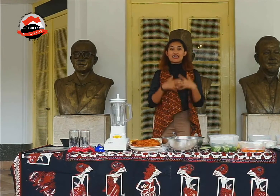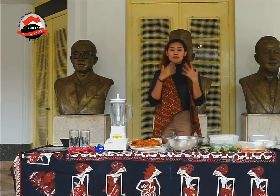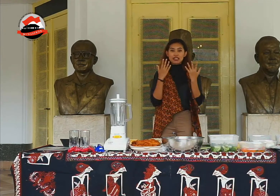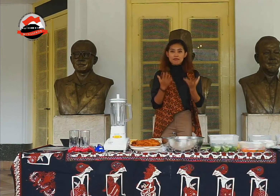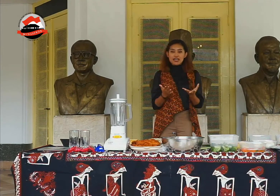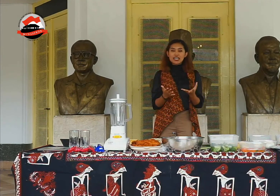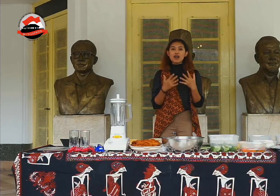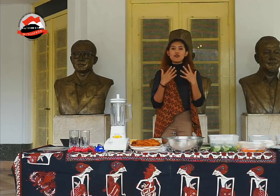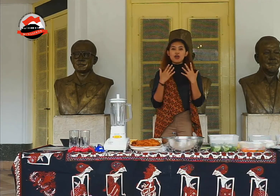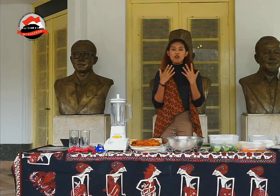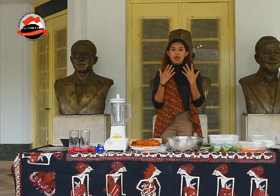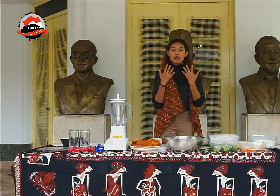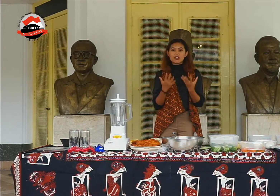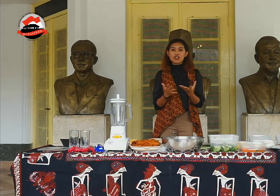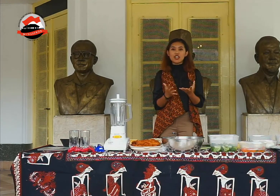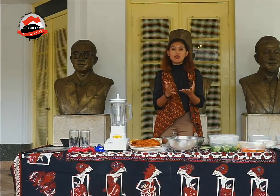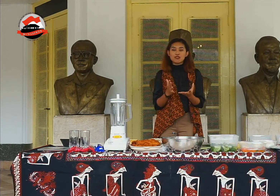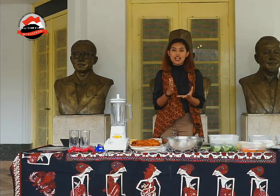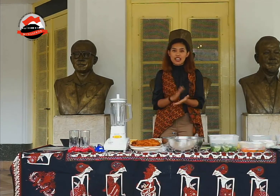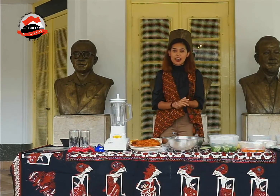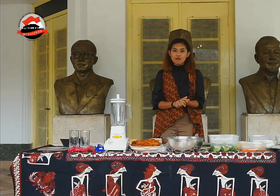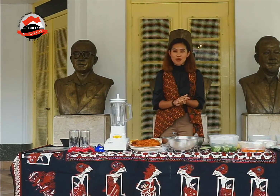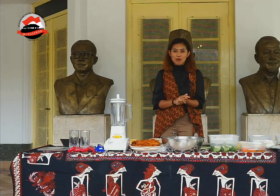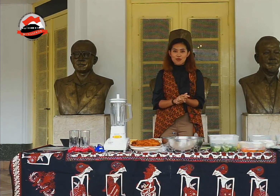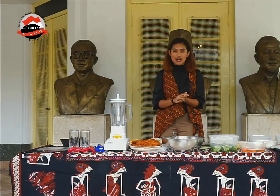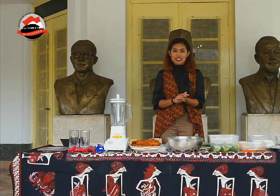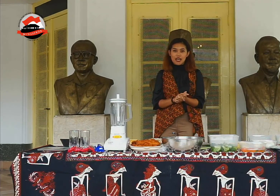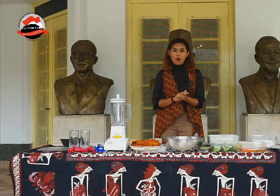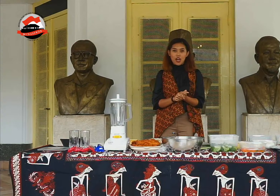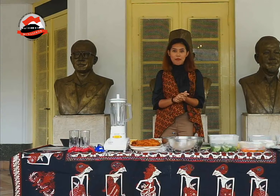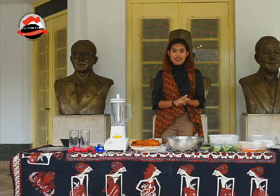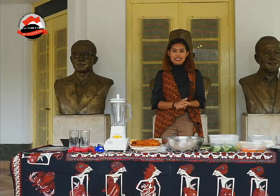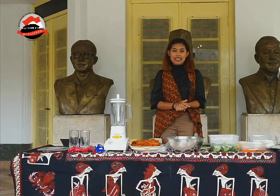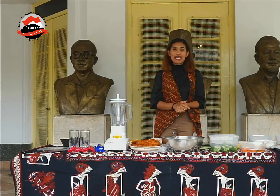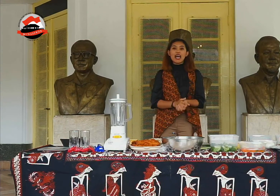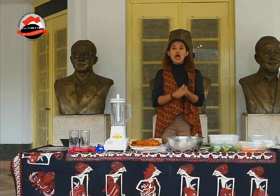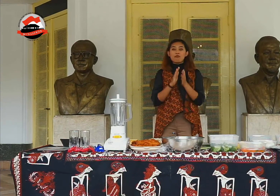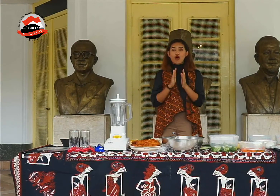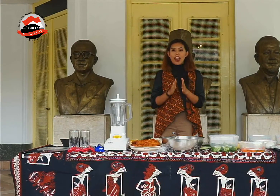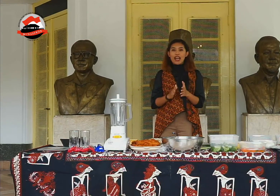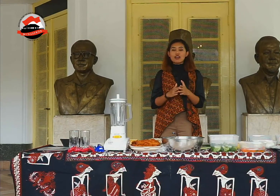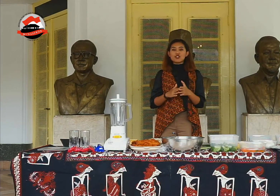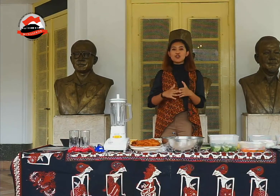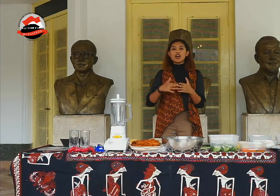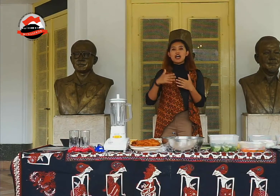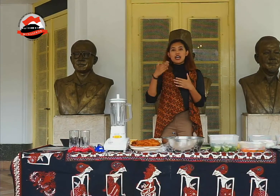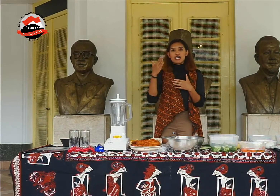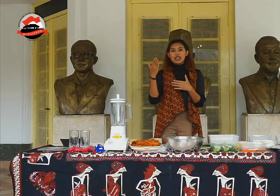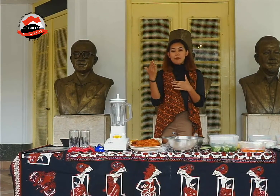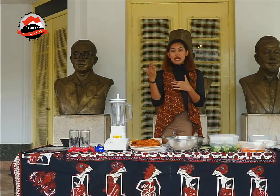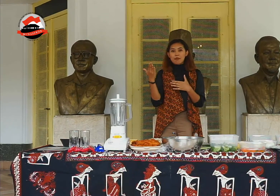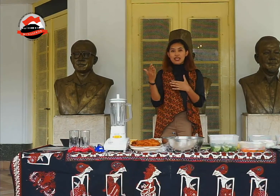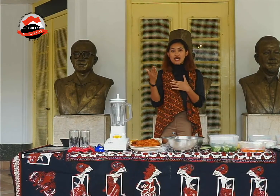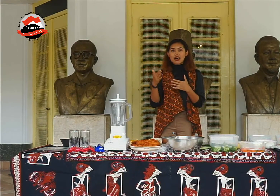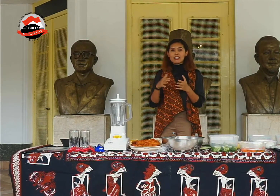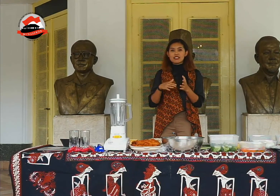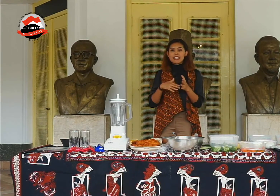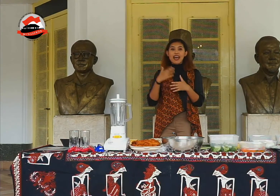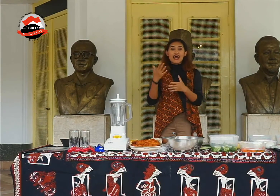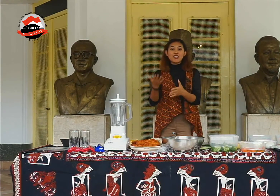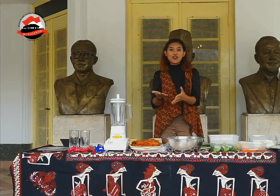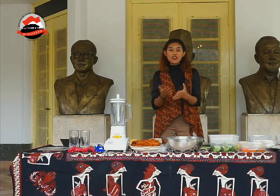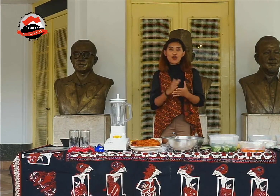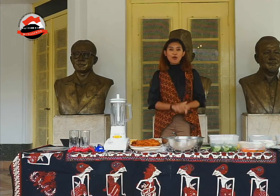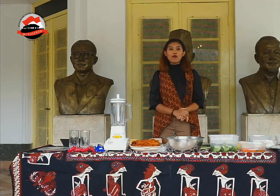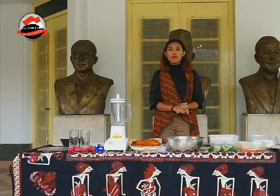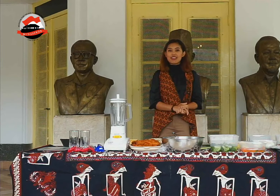Nah, teman-teman yang udah mulai masuk di YouTube channelnya Museum Perumusan Naskah Proklamasi, boleh langsung say